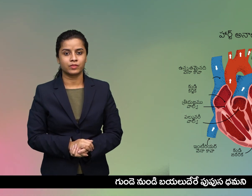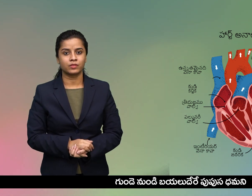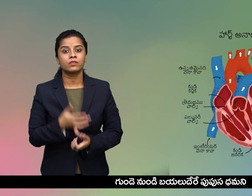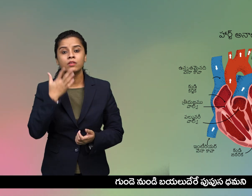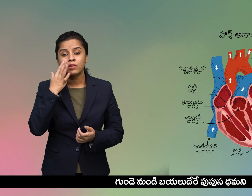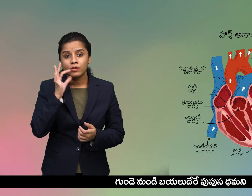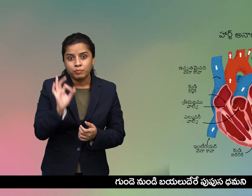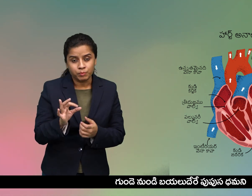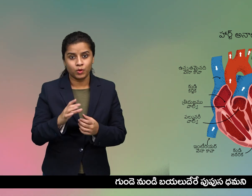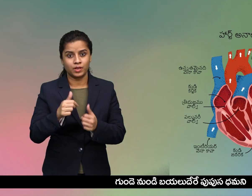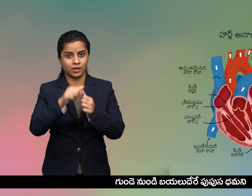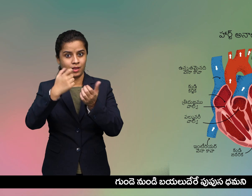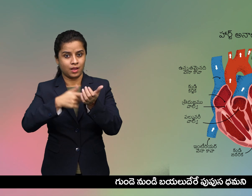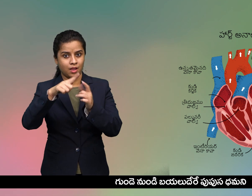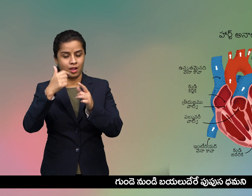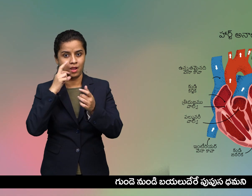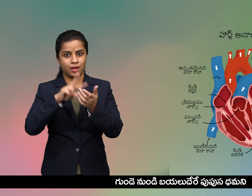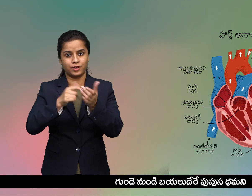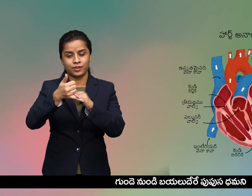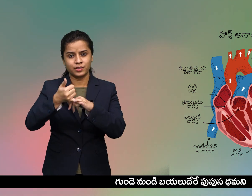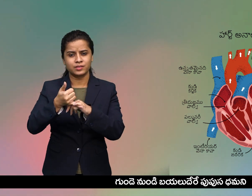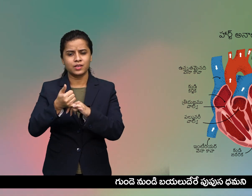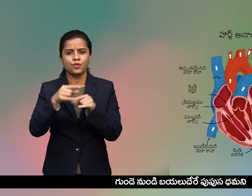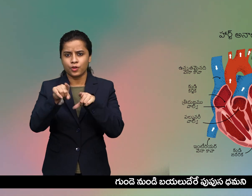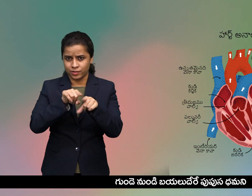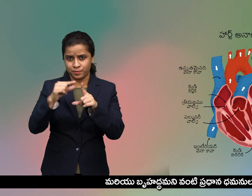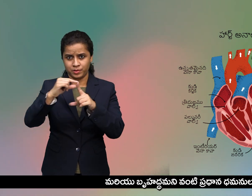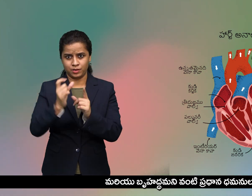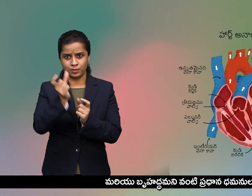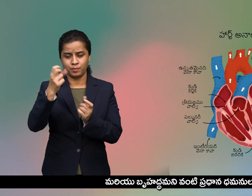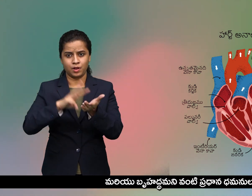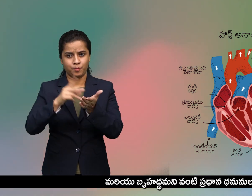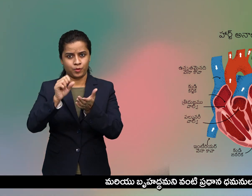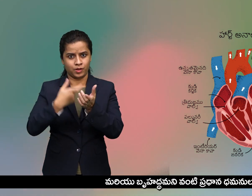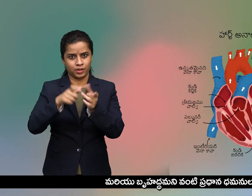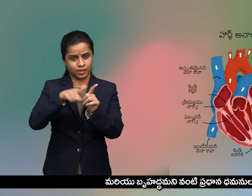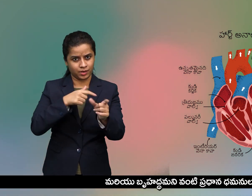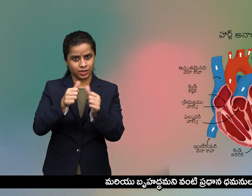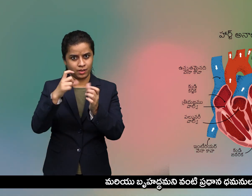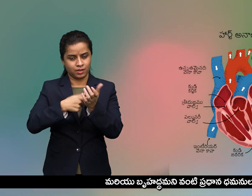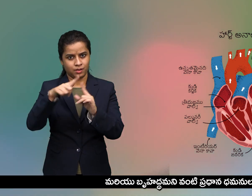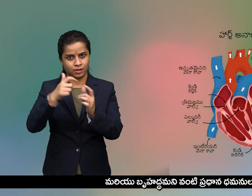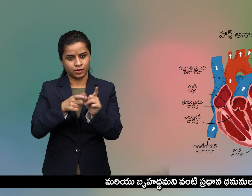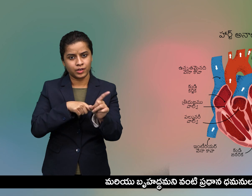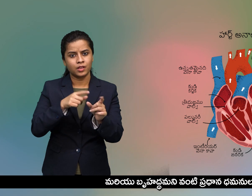గుండె నుండి బయలుదేరే పుపస ధమని మరియు బృహద్దమని వంటి ప్రధాన